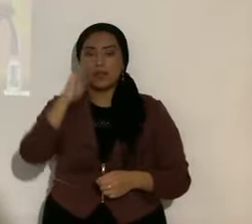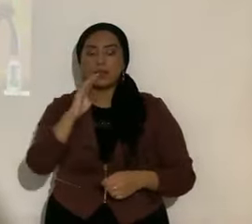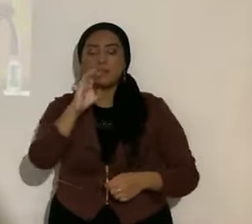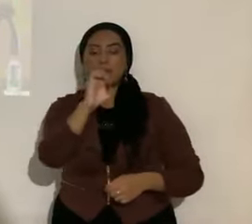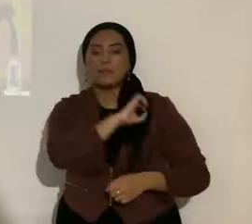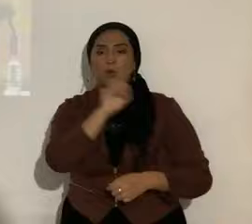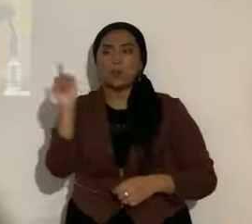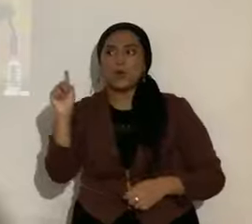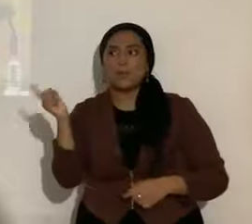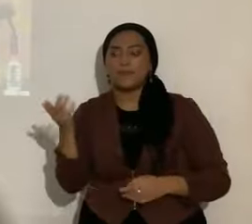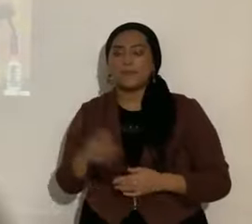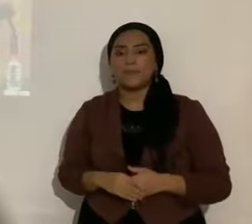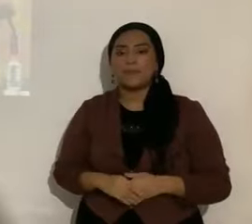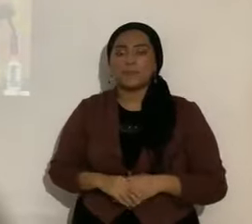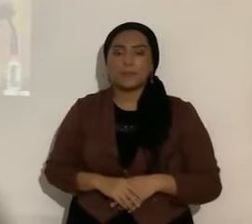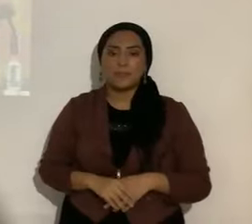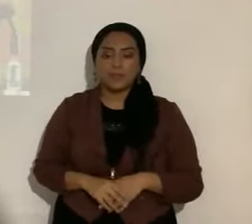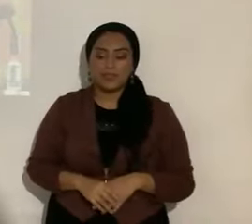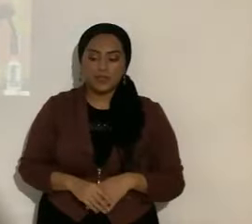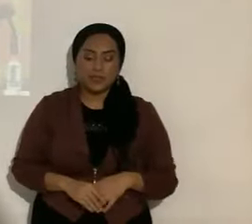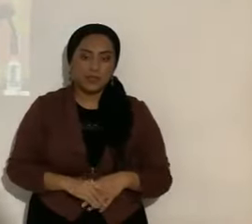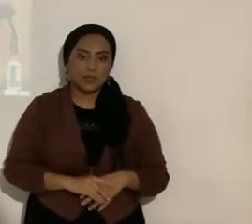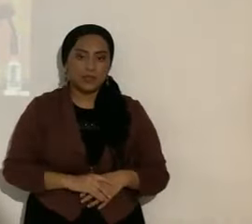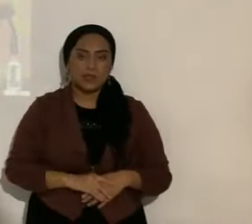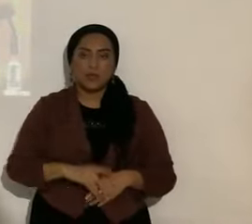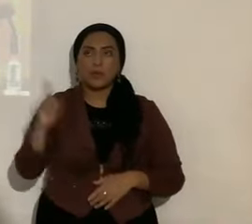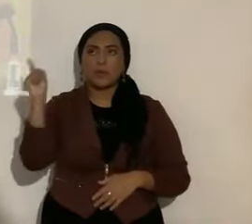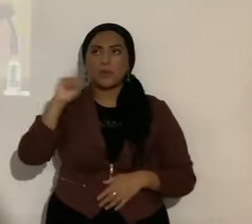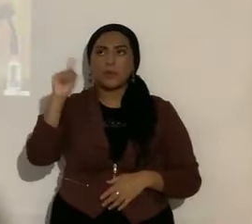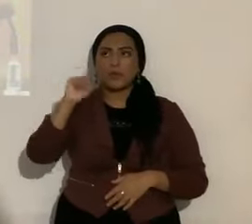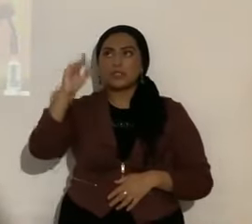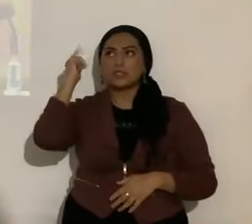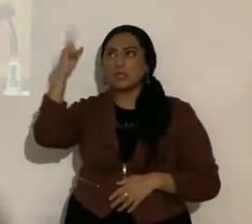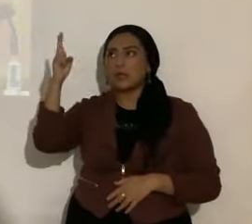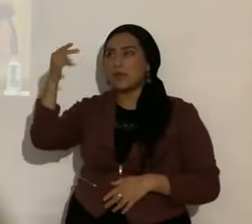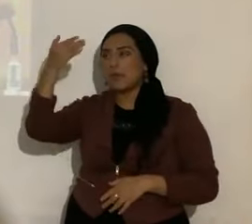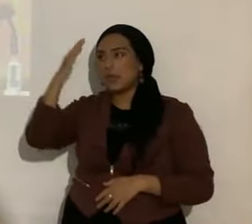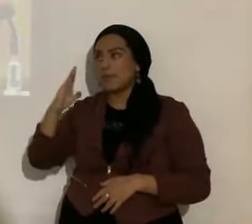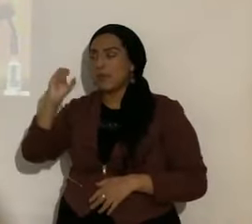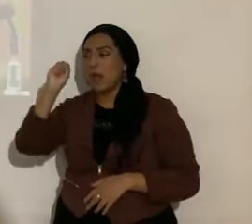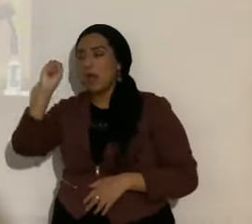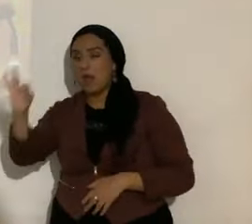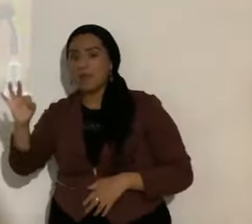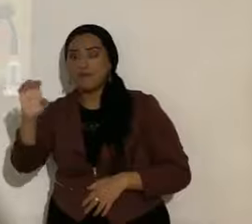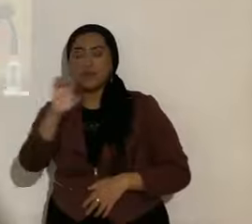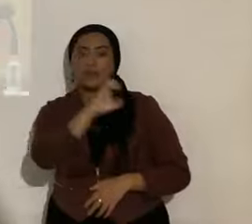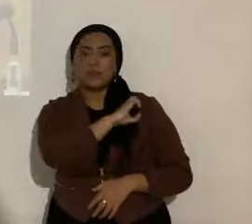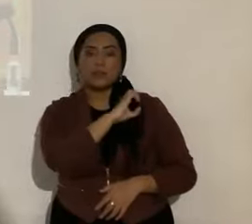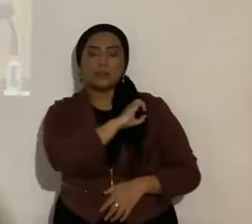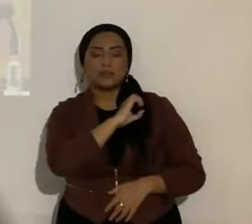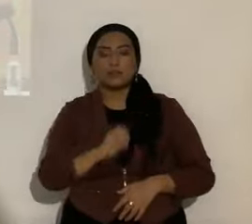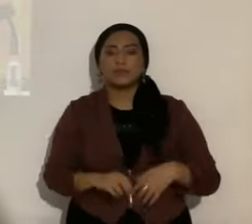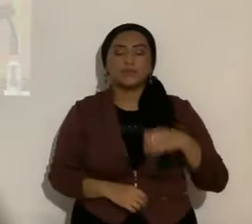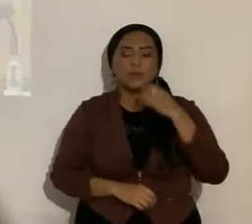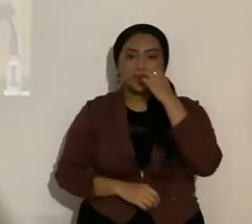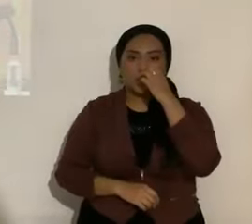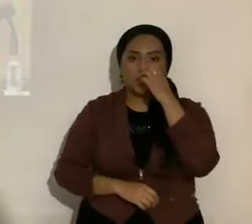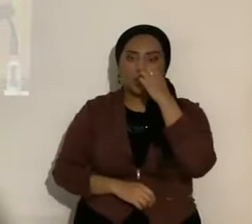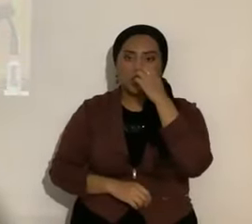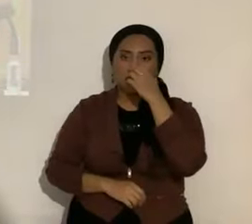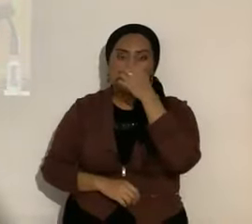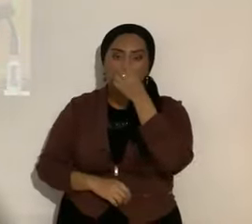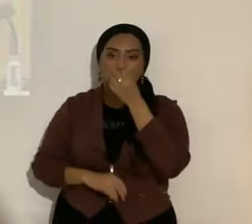ver, subrayen eso, hermanos, hermanas. ¿Dónde está Yahweh el Elohim de Elías? No dijo, ¿dónde está Elías? Eso es lo